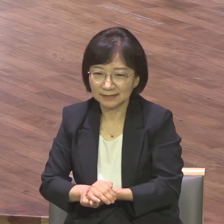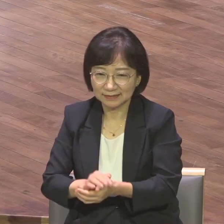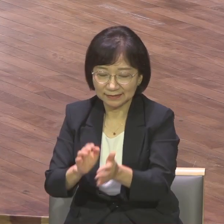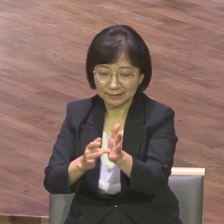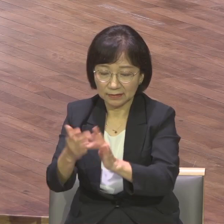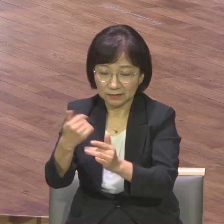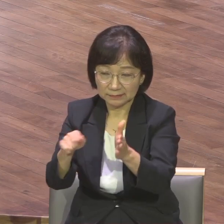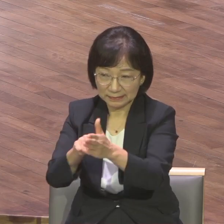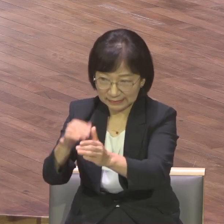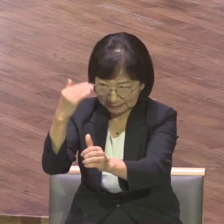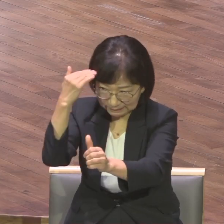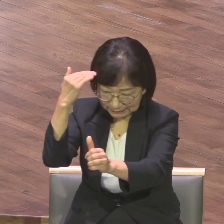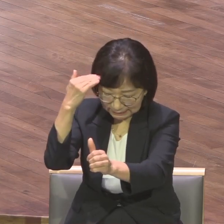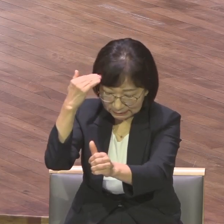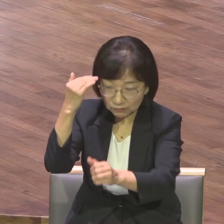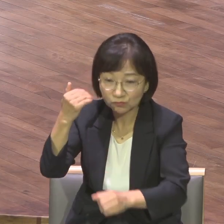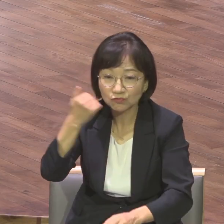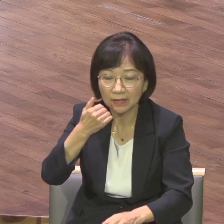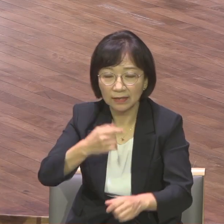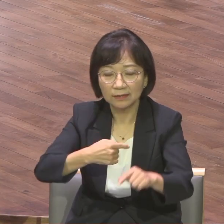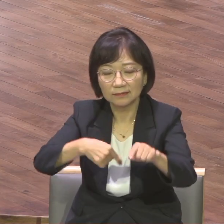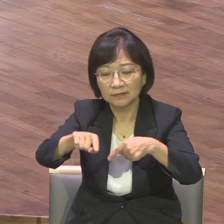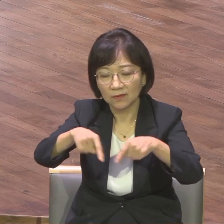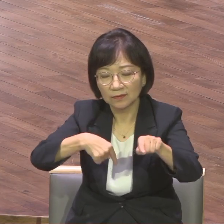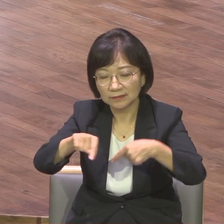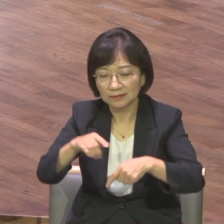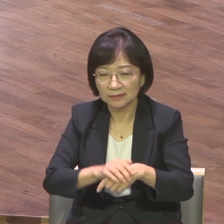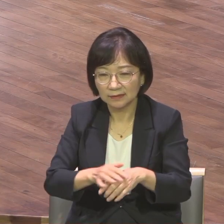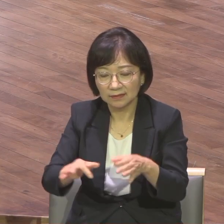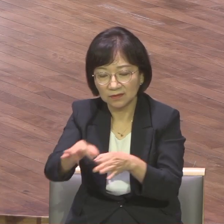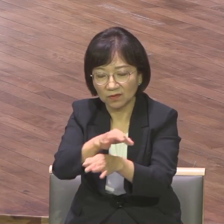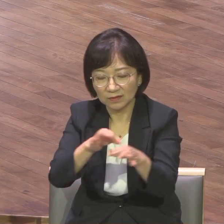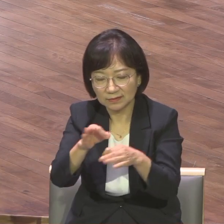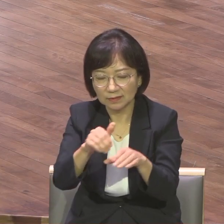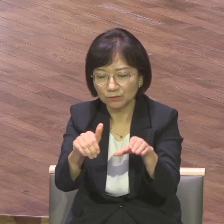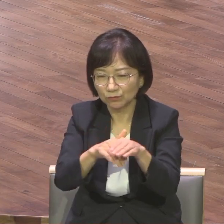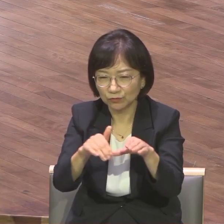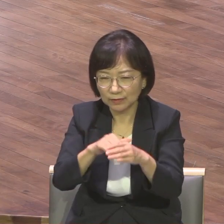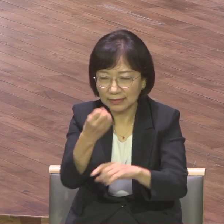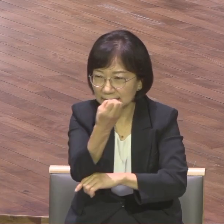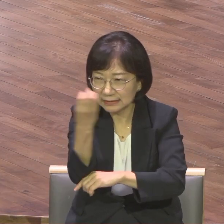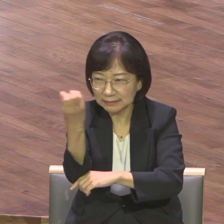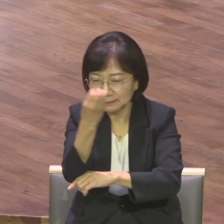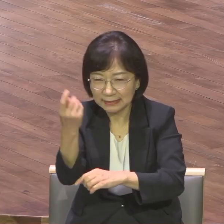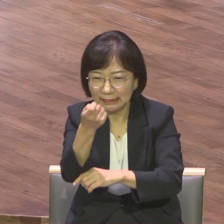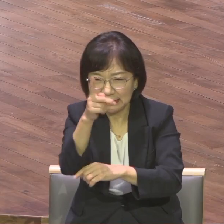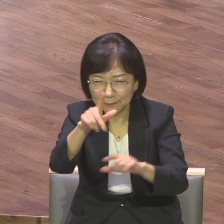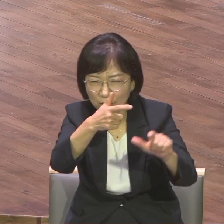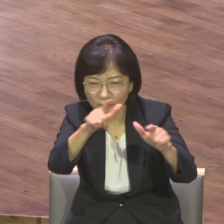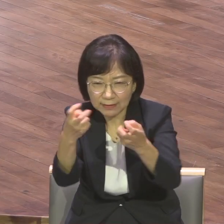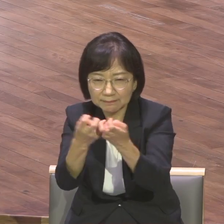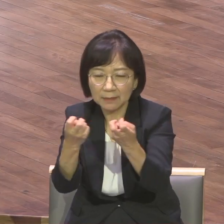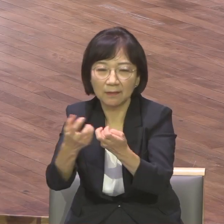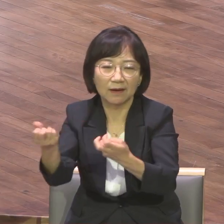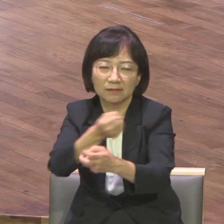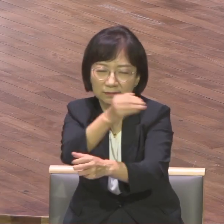이 정치, 문화, 이 경제, 언론 이걸 통해서 공격합니다.